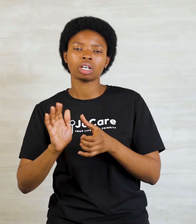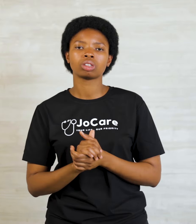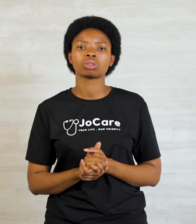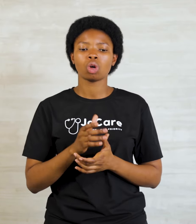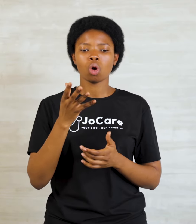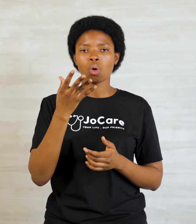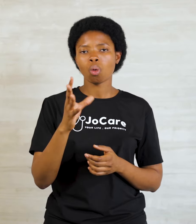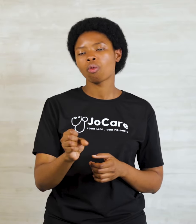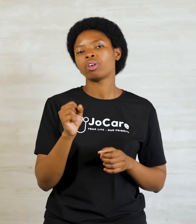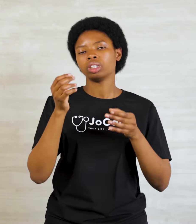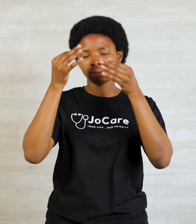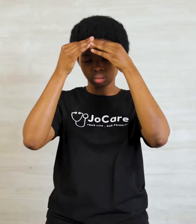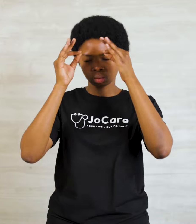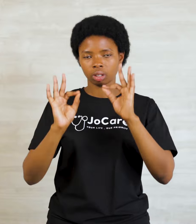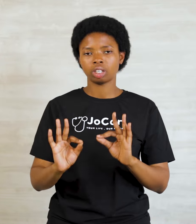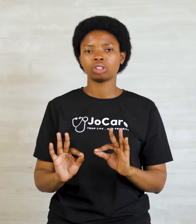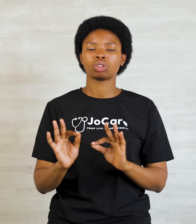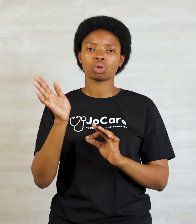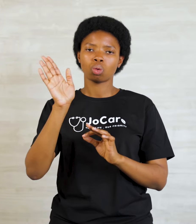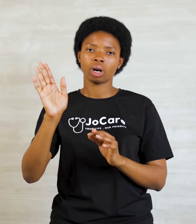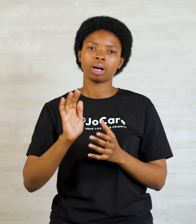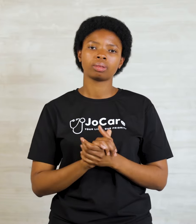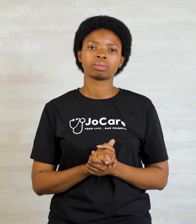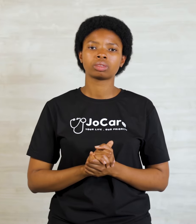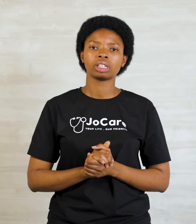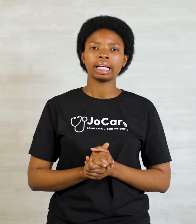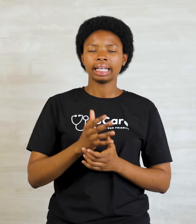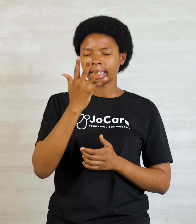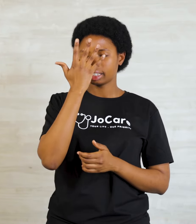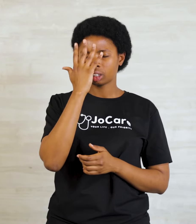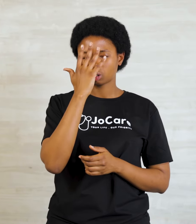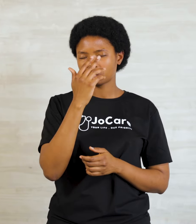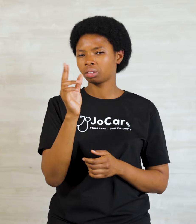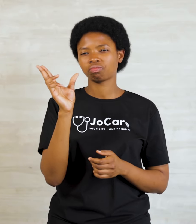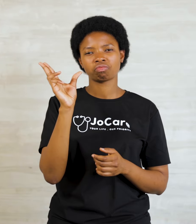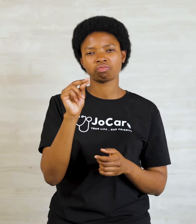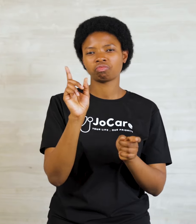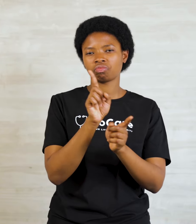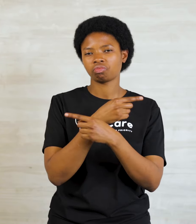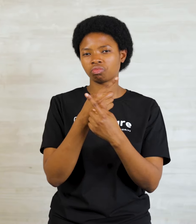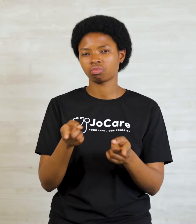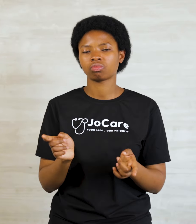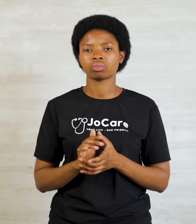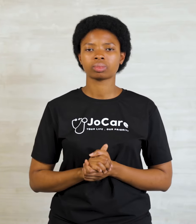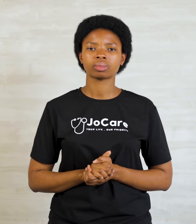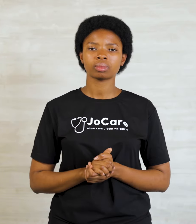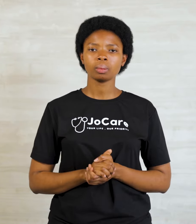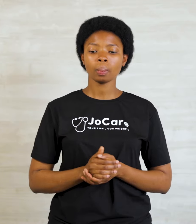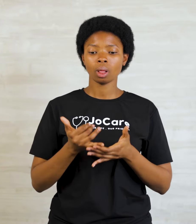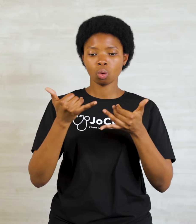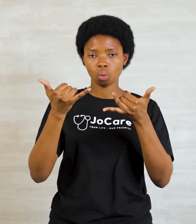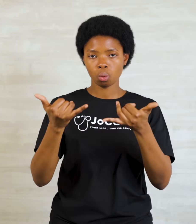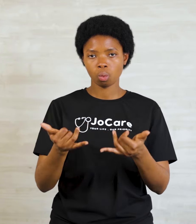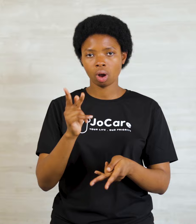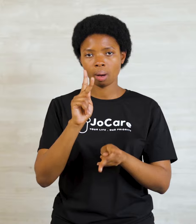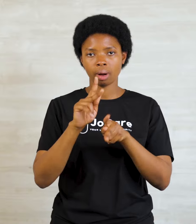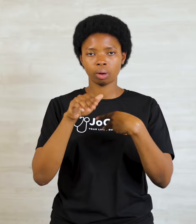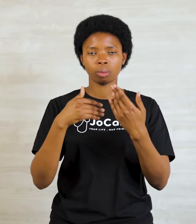ukwiriye naho undi soni ntago zagakwiriye ubu ngubu abantu bose bafite amakuru